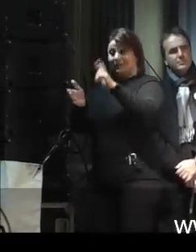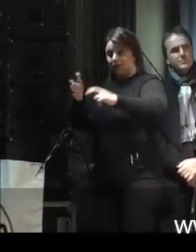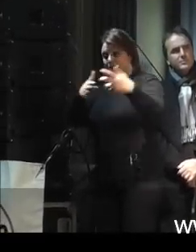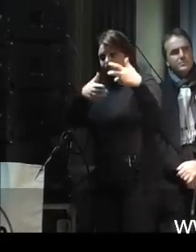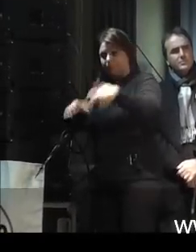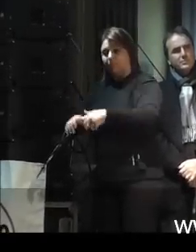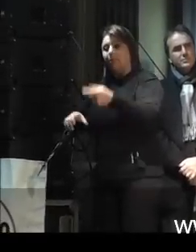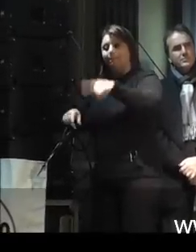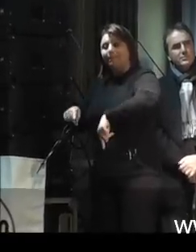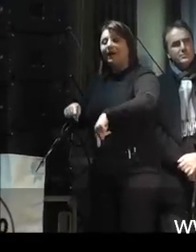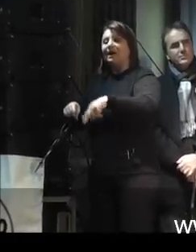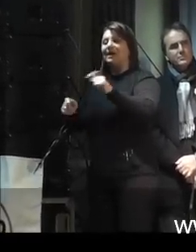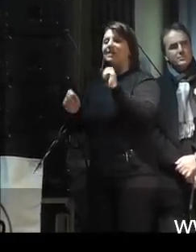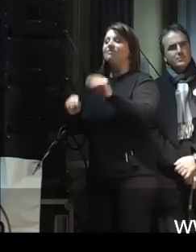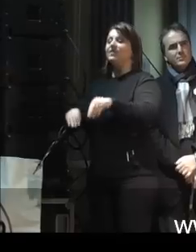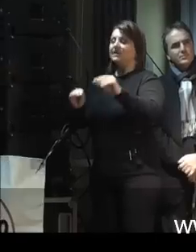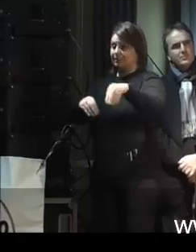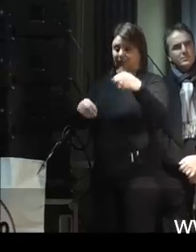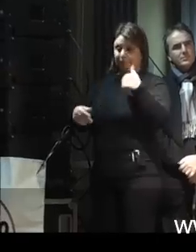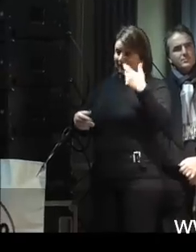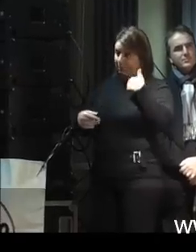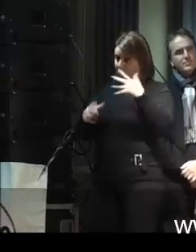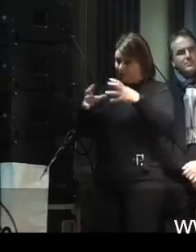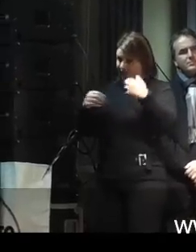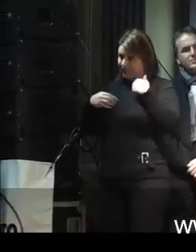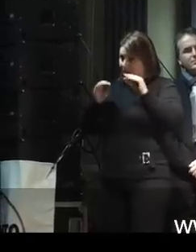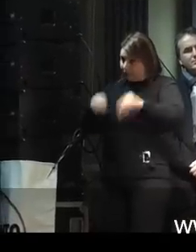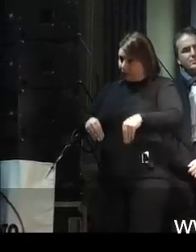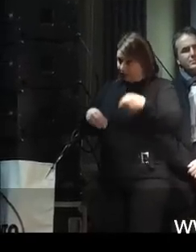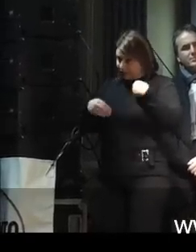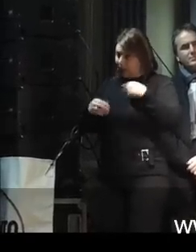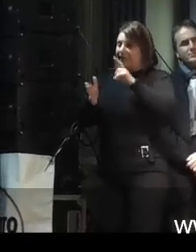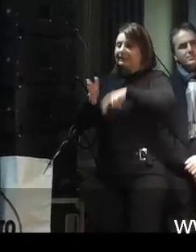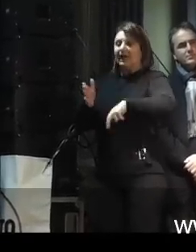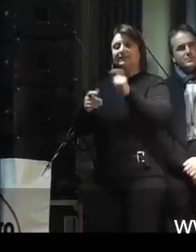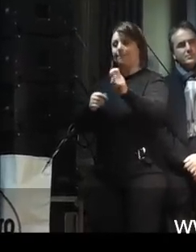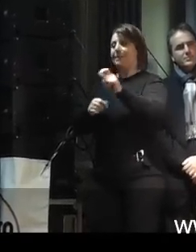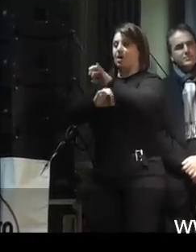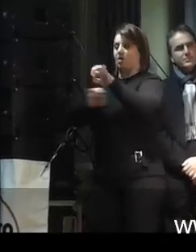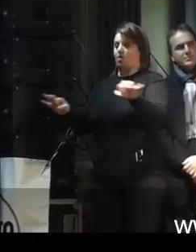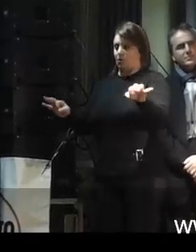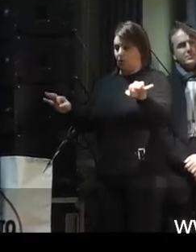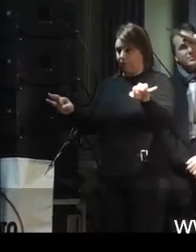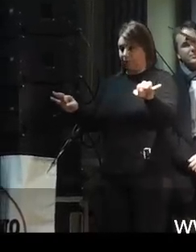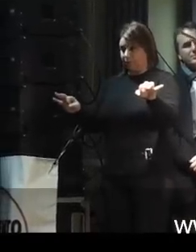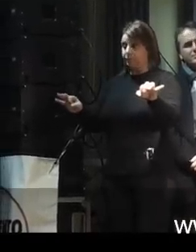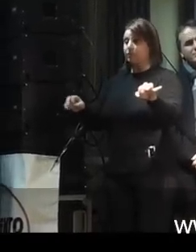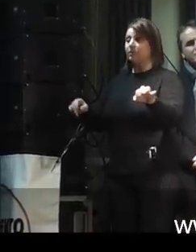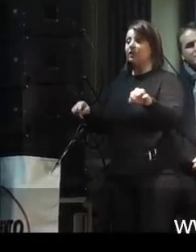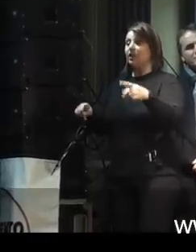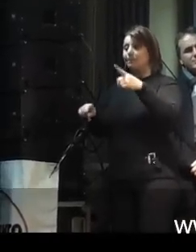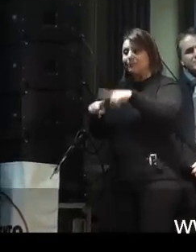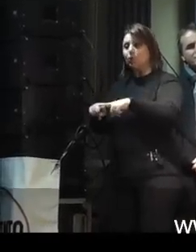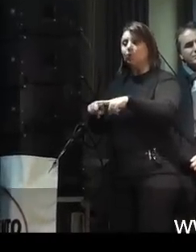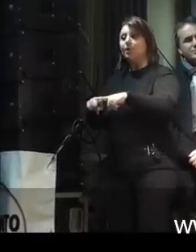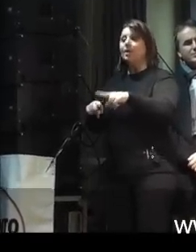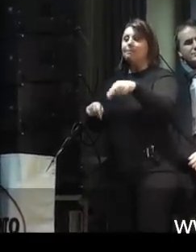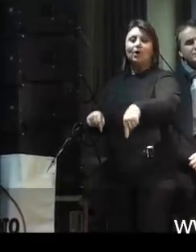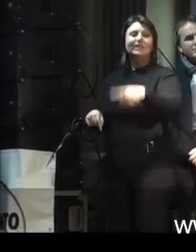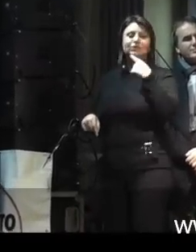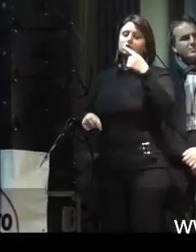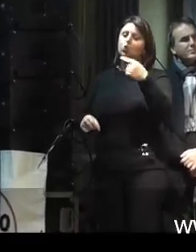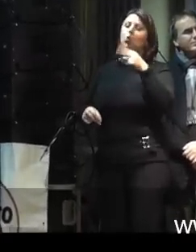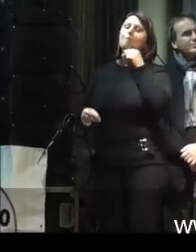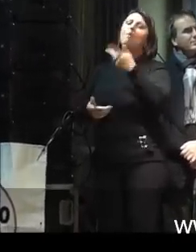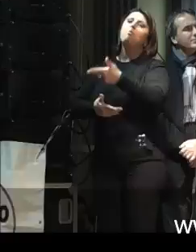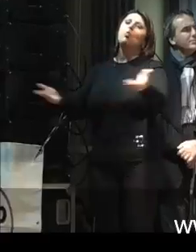defiscalizzazione degli investimenti, investi nella tua impresa, non paghi le tasse, chiusura, adesso qua, populista, e